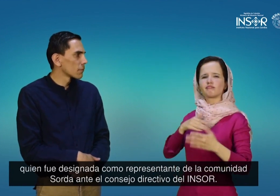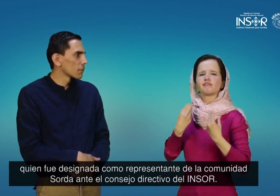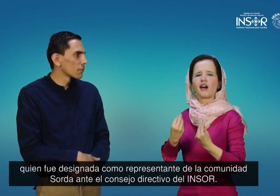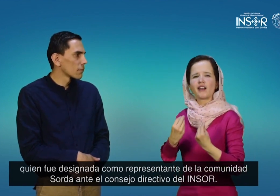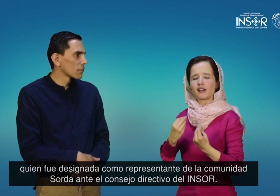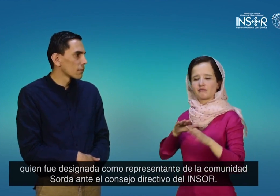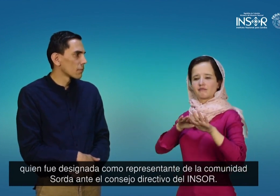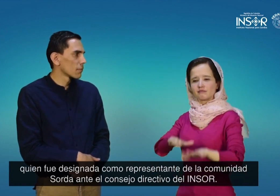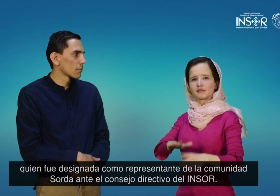Directivo del INSOR?